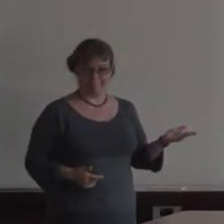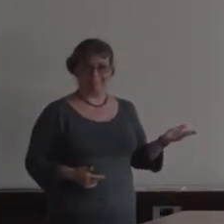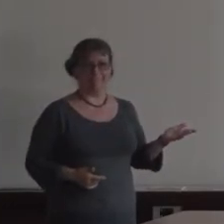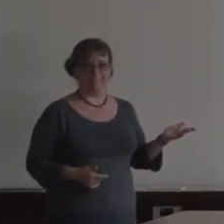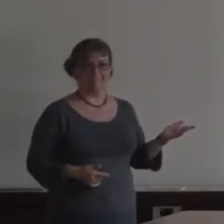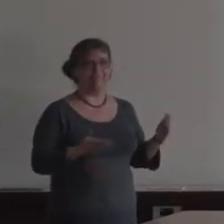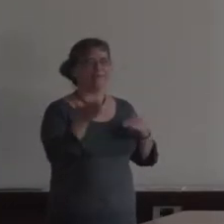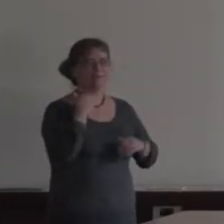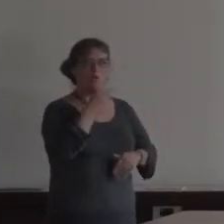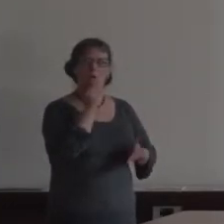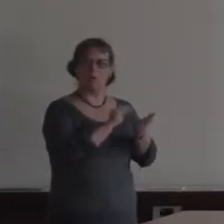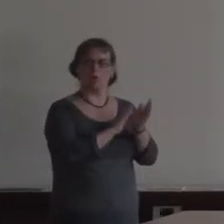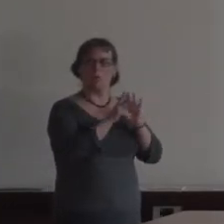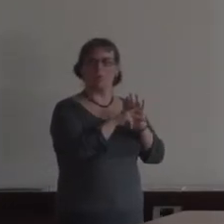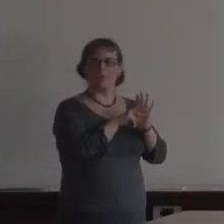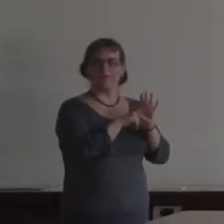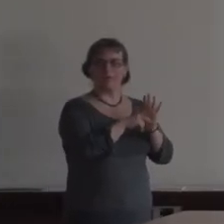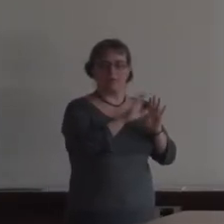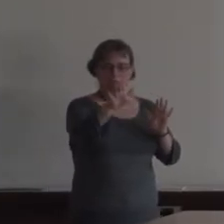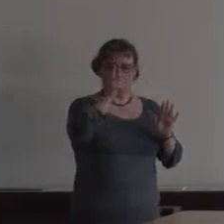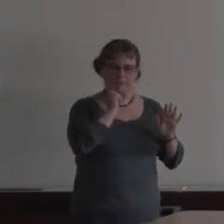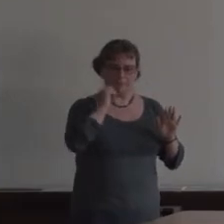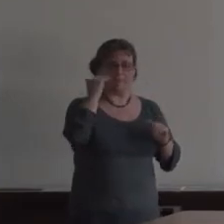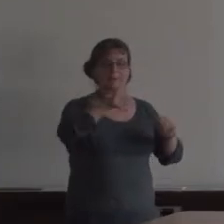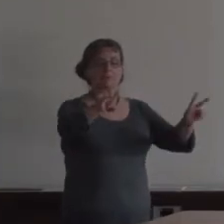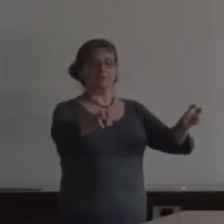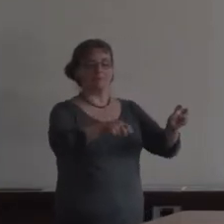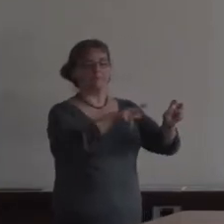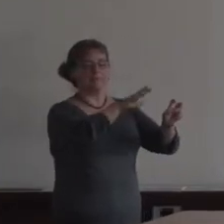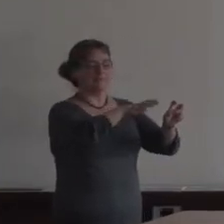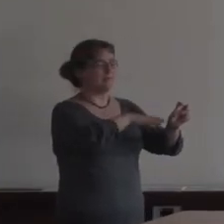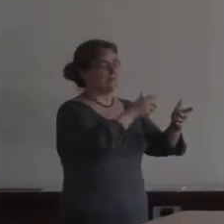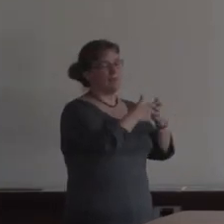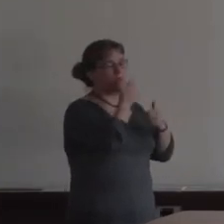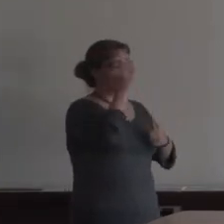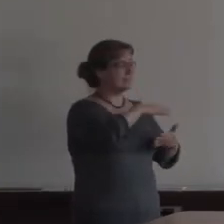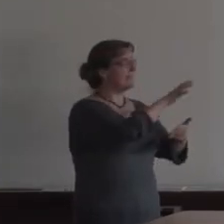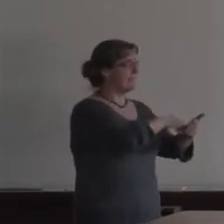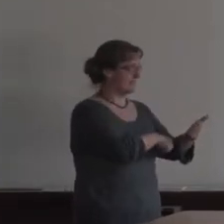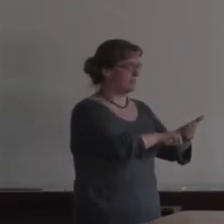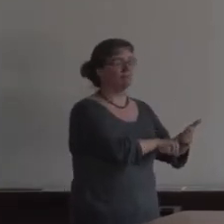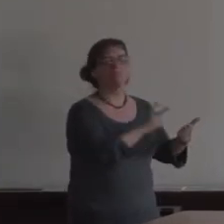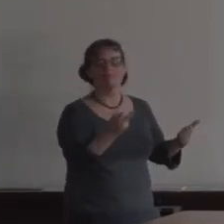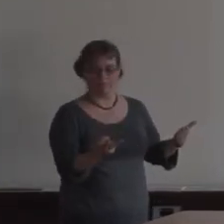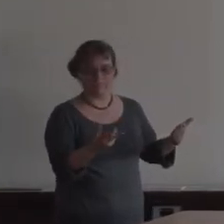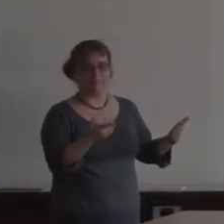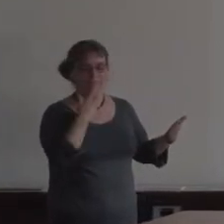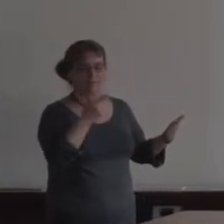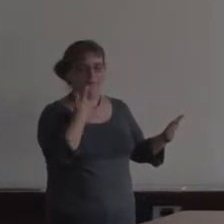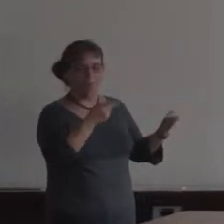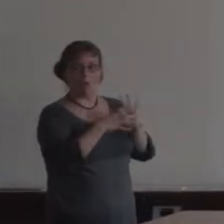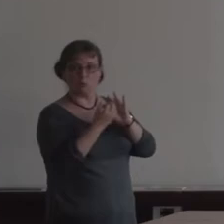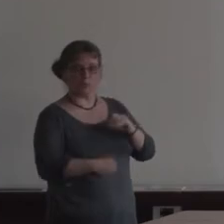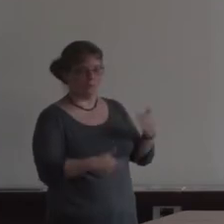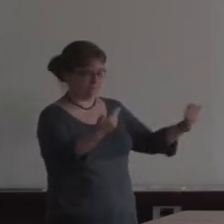La propriété que j'avais écrite, c'est voilà, si je chiffre un texte, ça doit être différent de ce que j'ai passé. Mais dans le cas de la chaîne vide, il n'y a